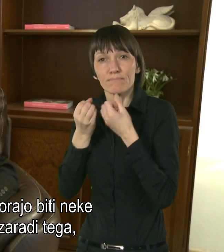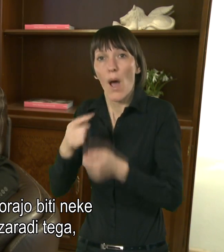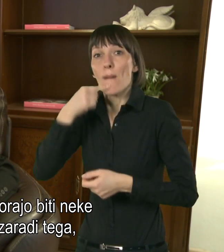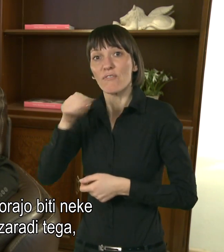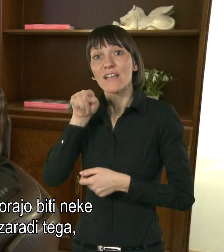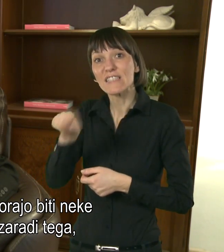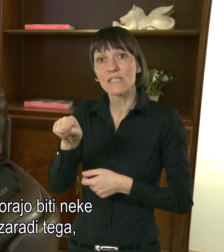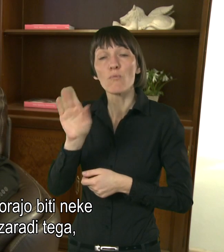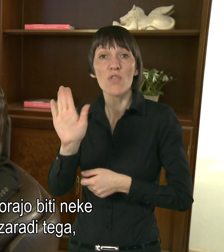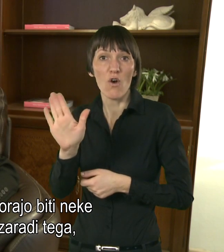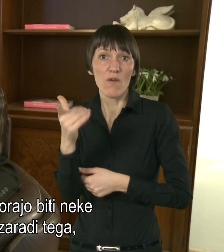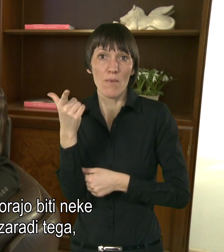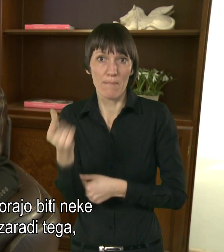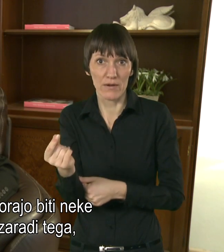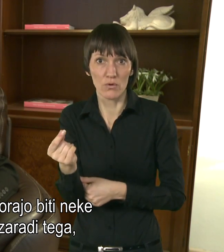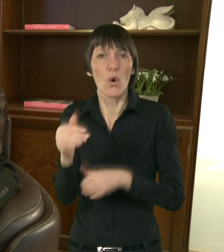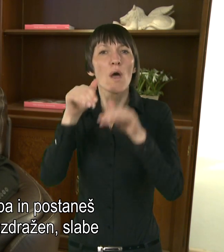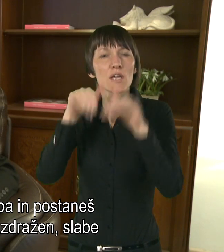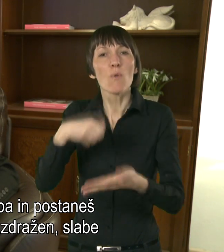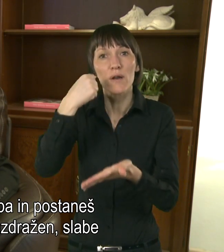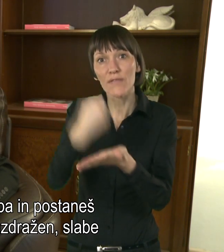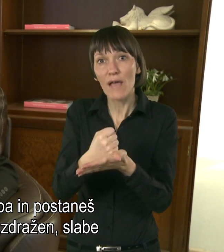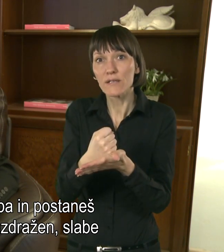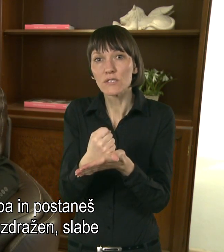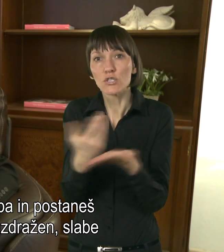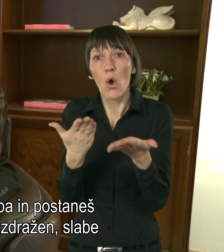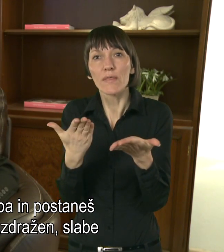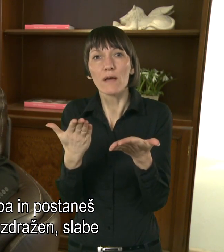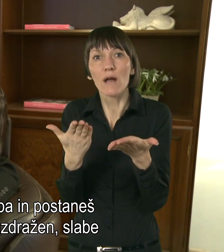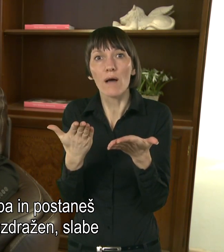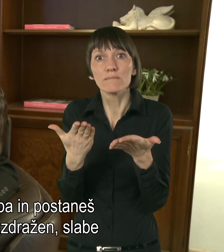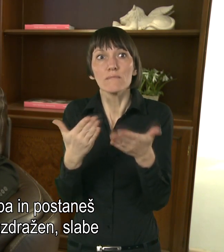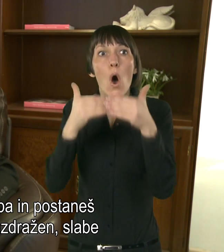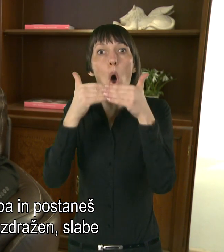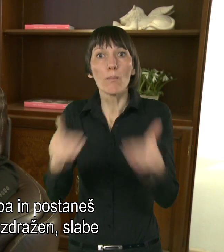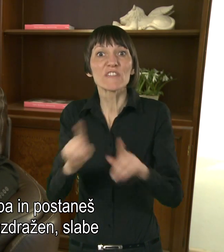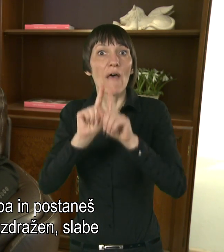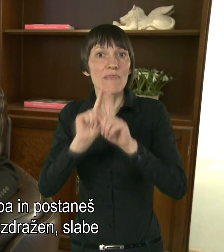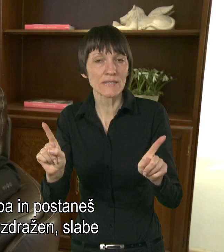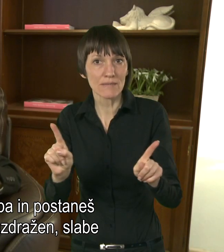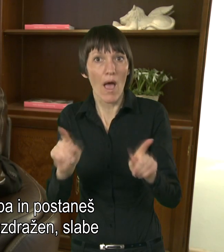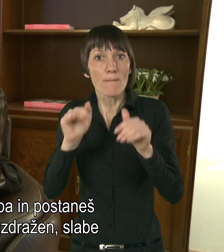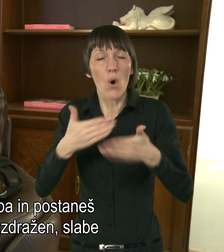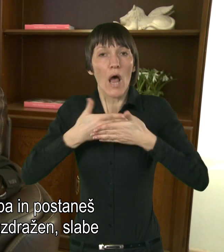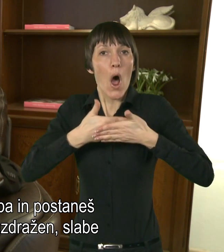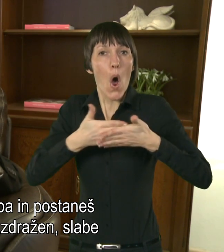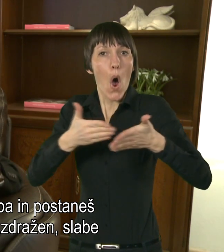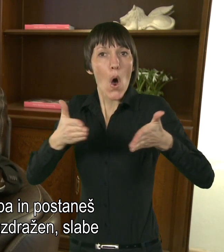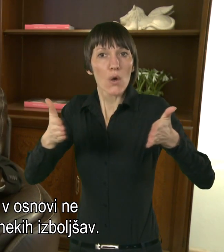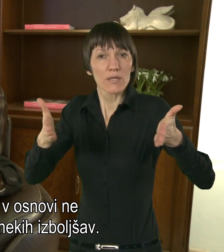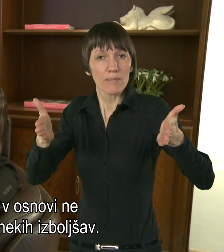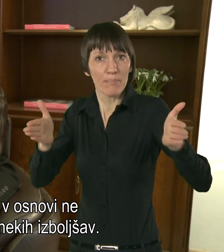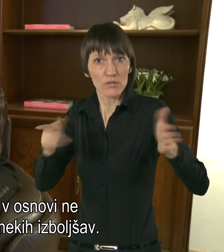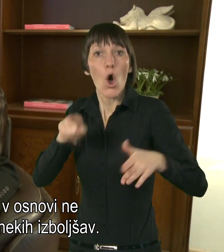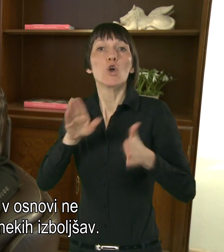biti neke omejitve, zaradi tega, ker to te izčrpa in postane zmeraj bolj v bistvu tudi razdražen,